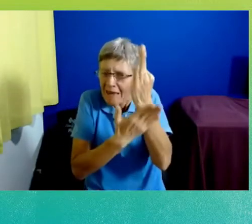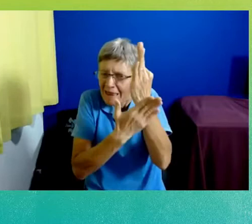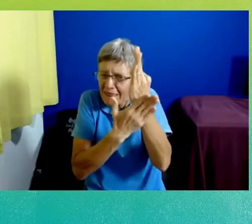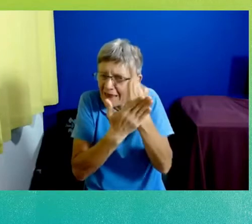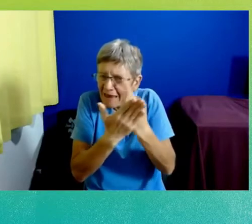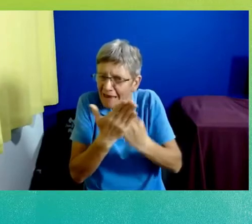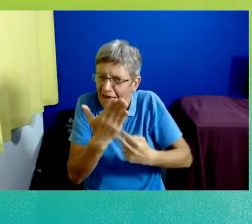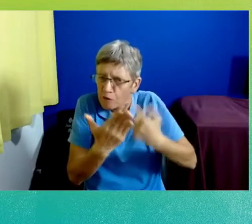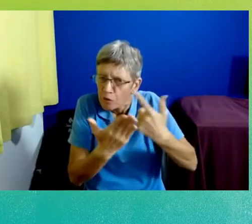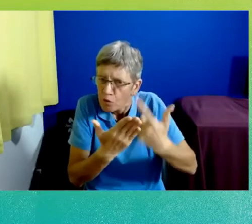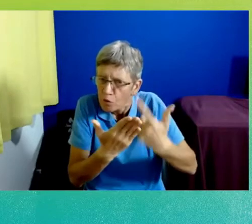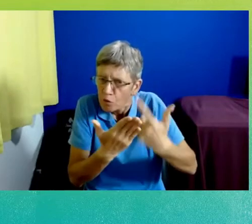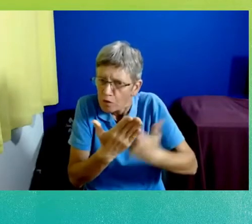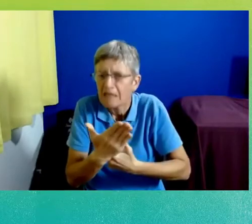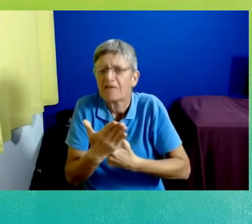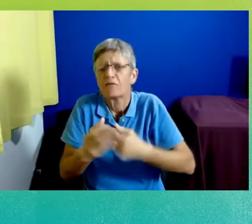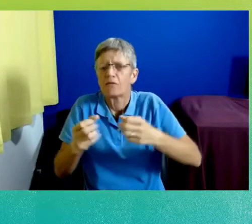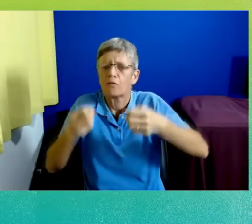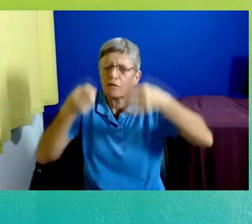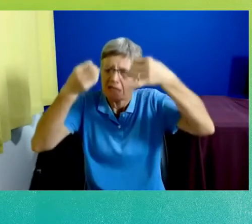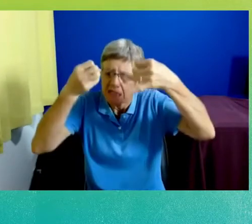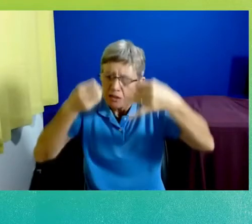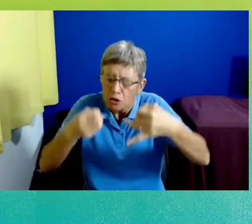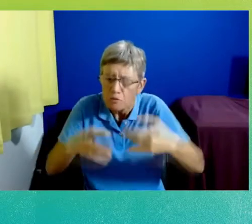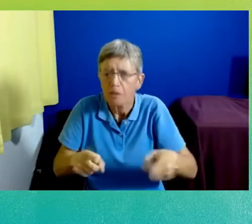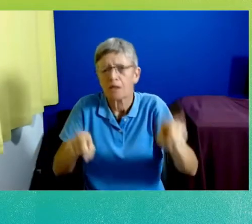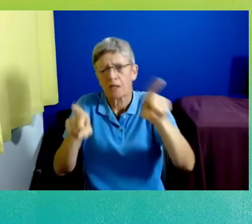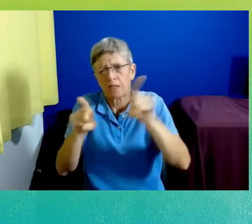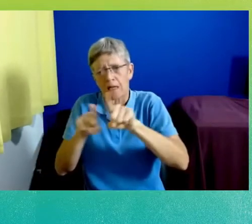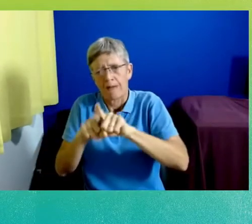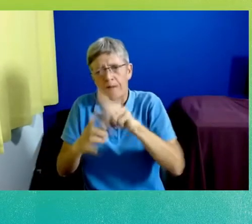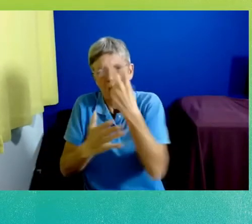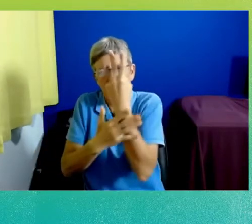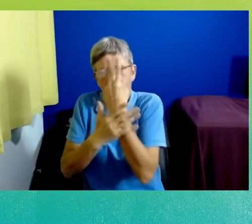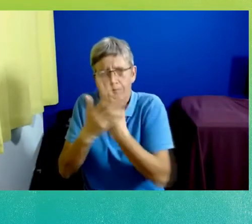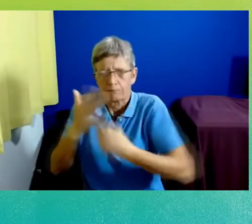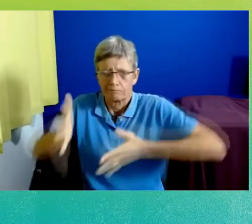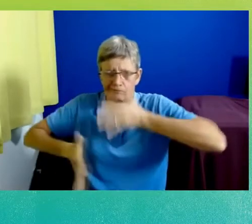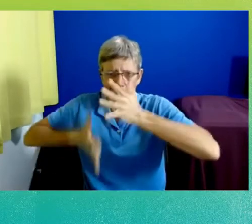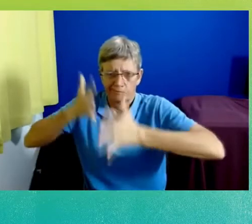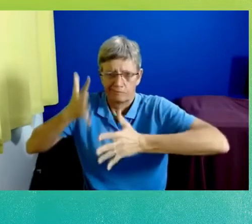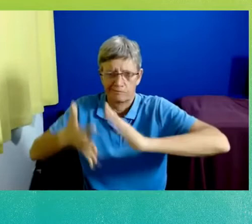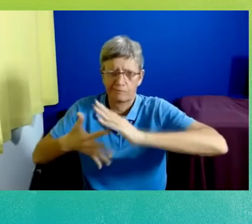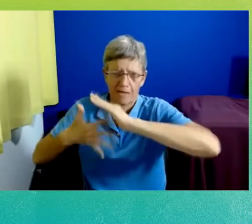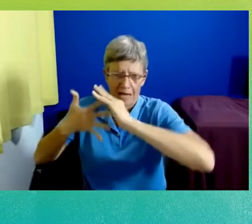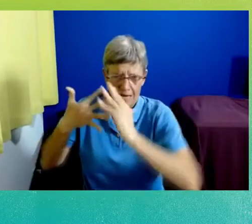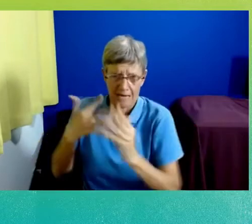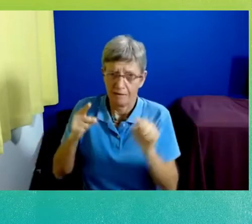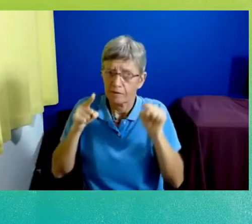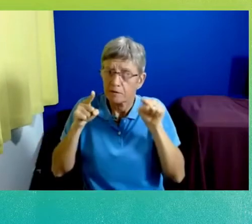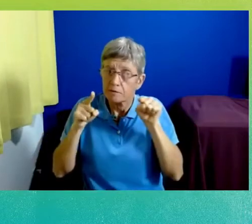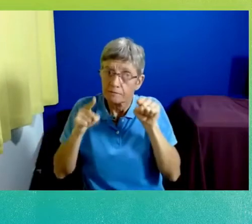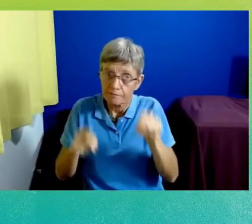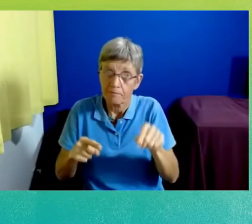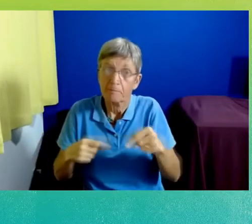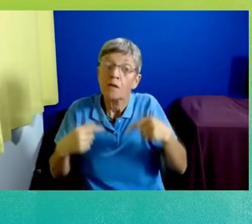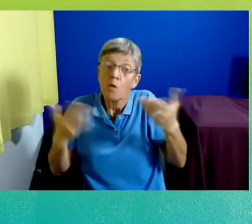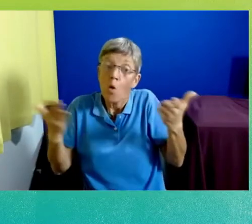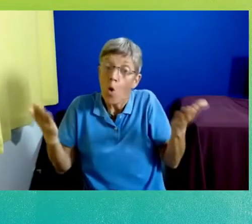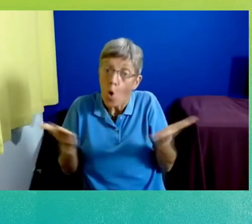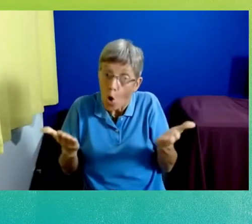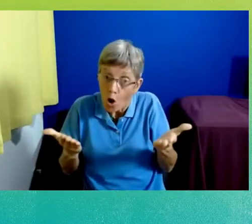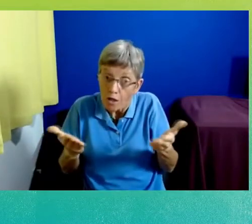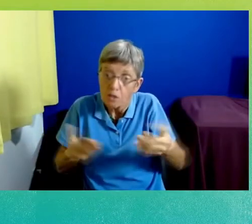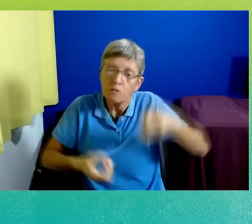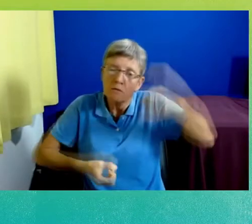site, onde tem todos os textos, os livros, capítulos, e também, como ele é um